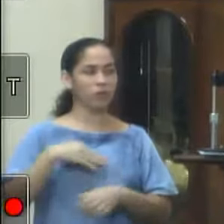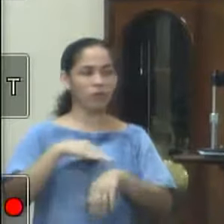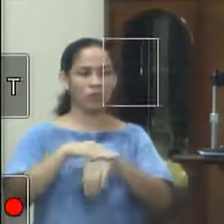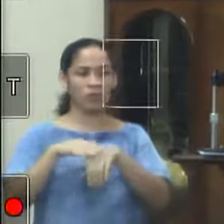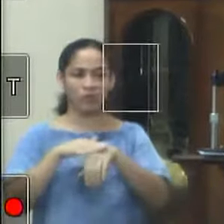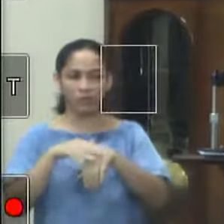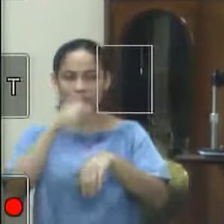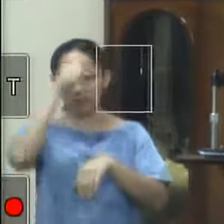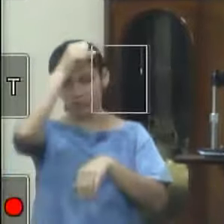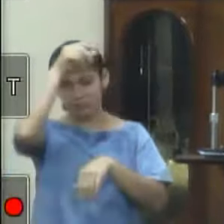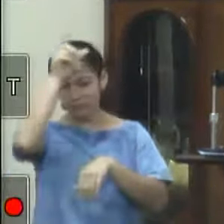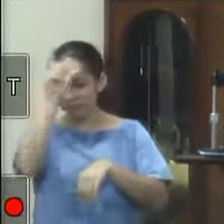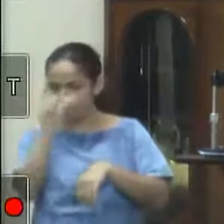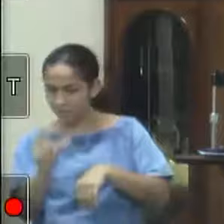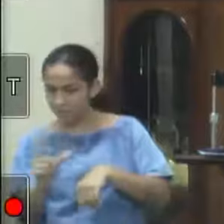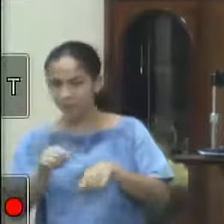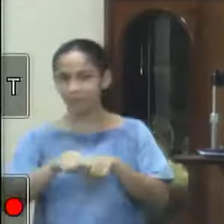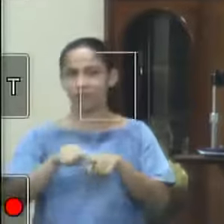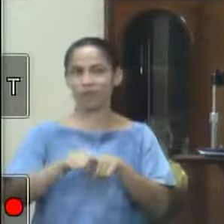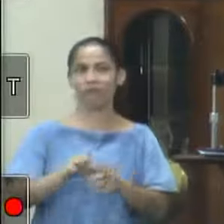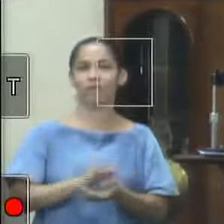poderia...